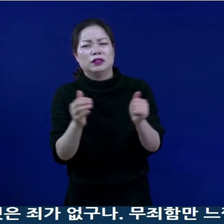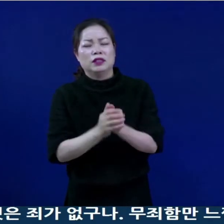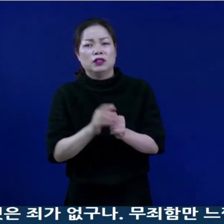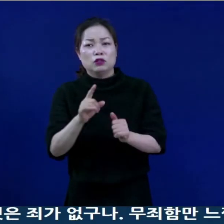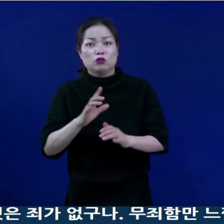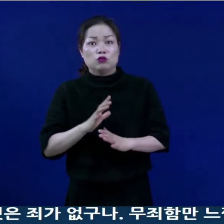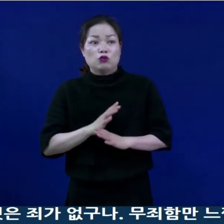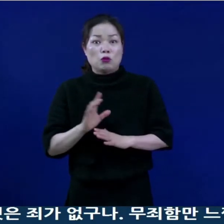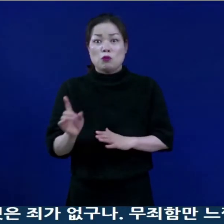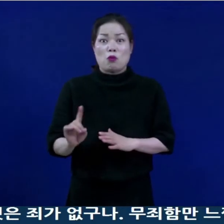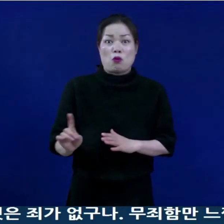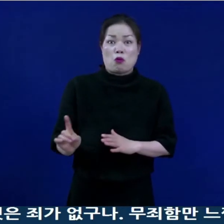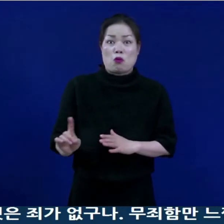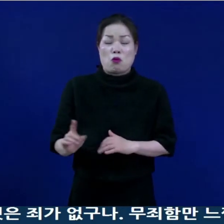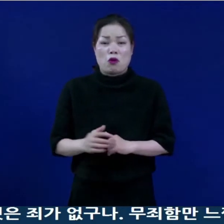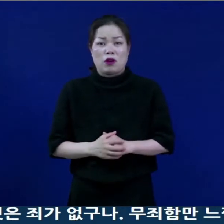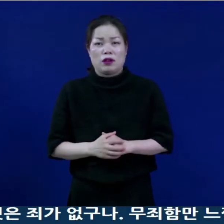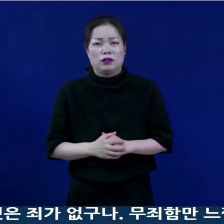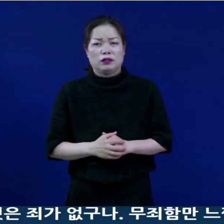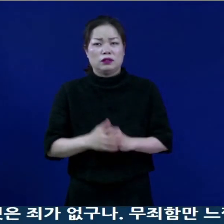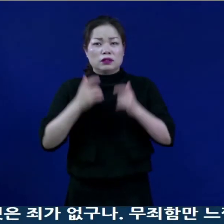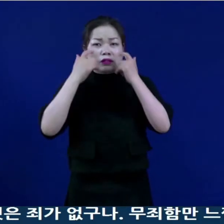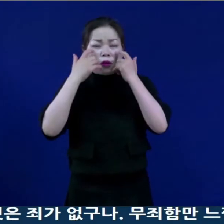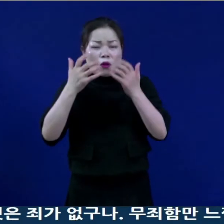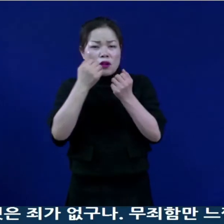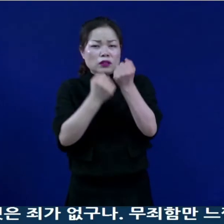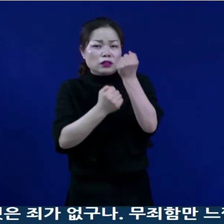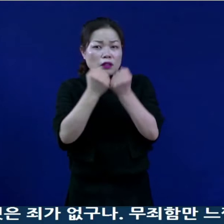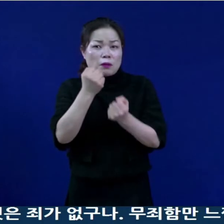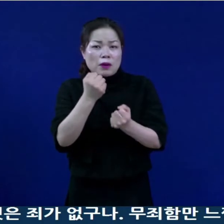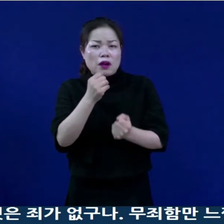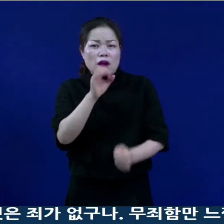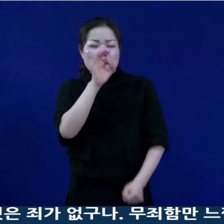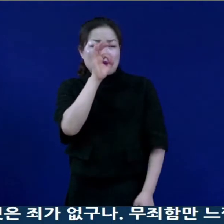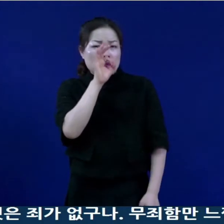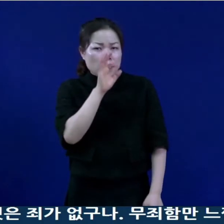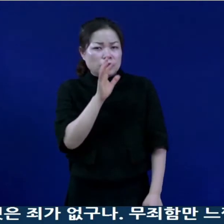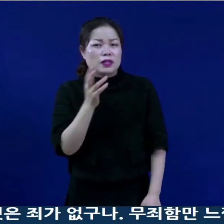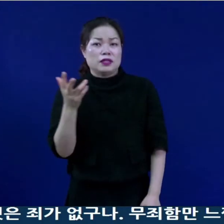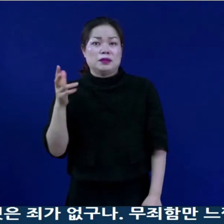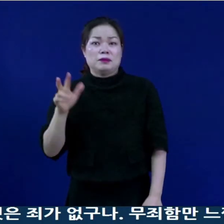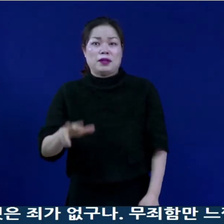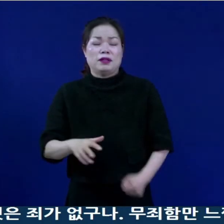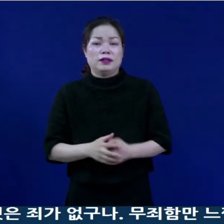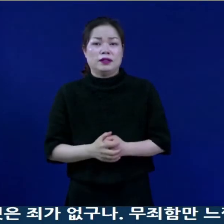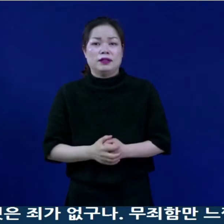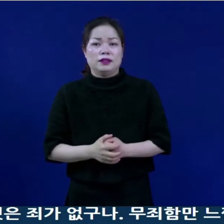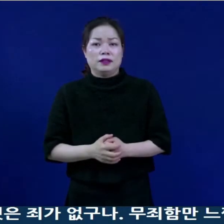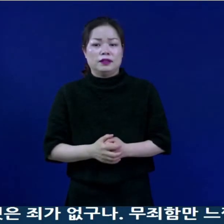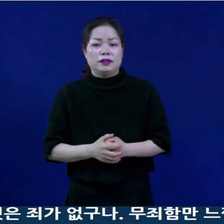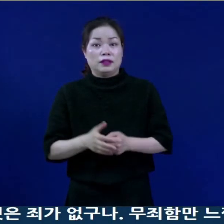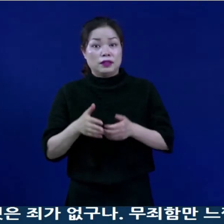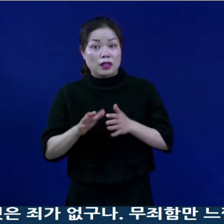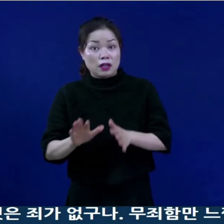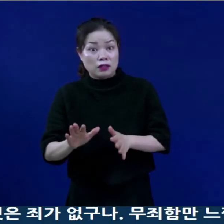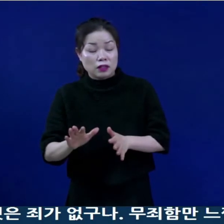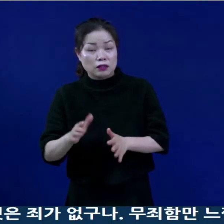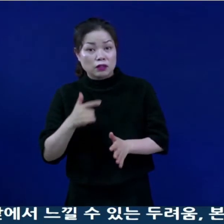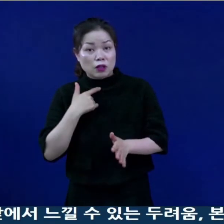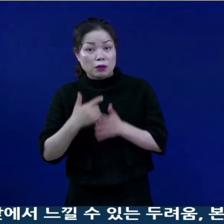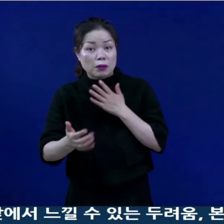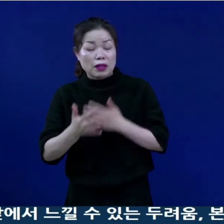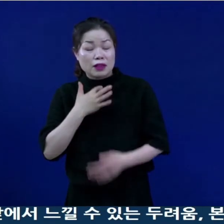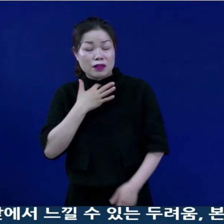그 두려움이 무엇인가 그가 정확하게 설명할 수는 없지만 태어나 한 번도 경험하지